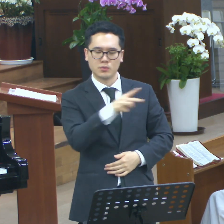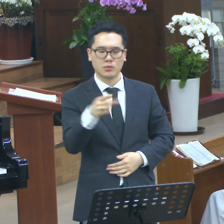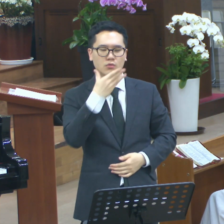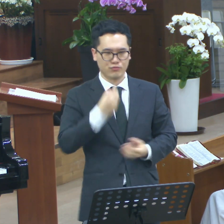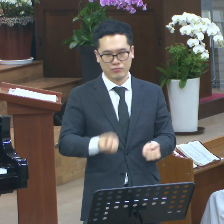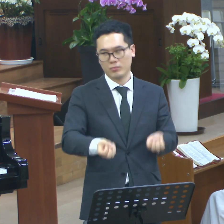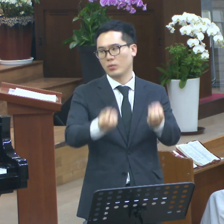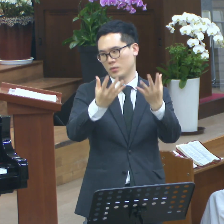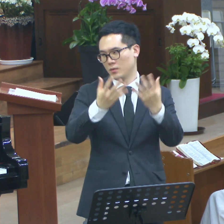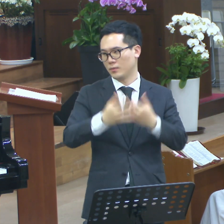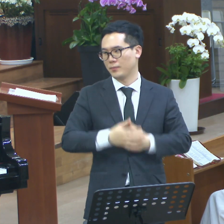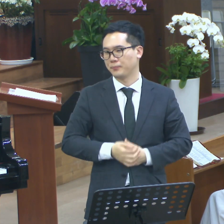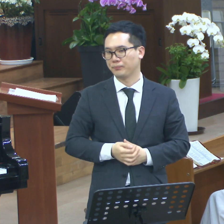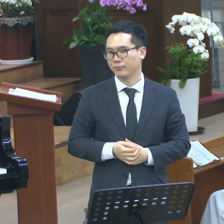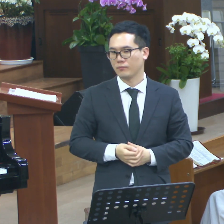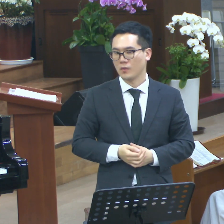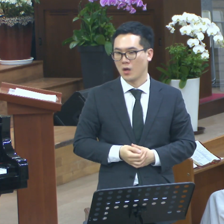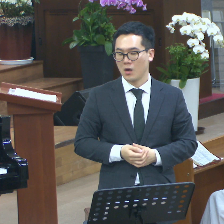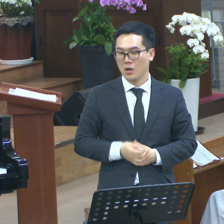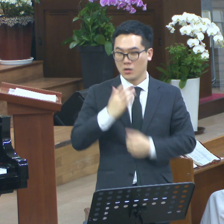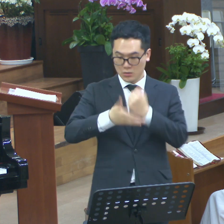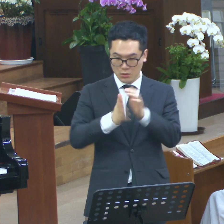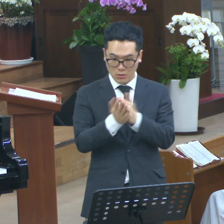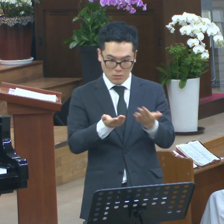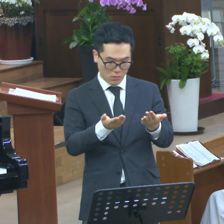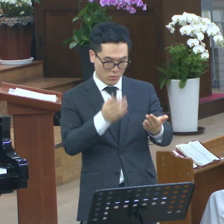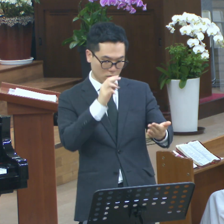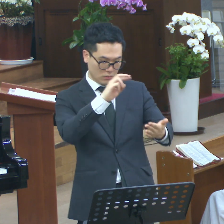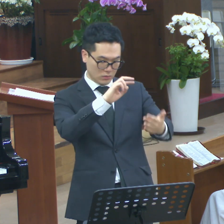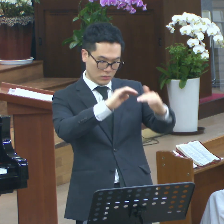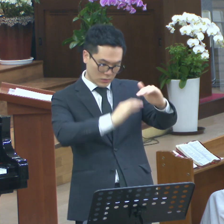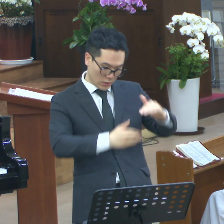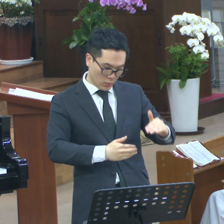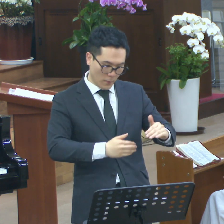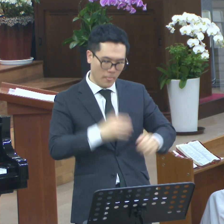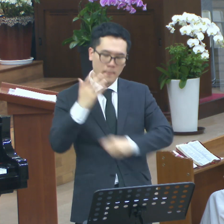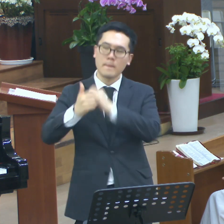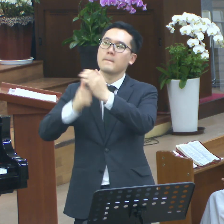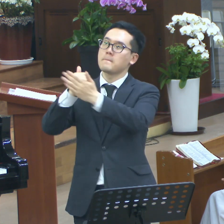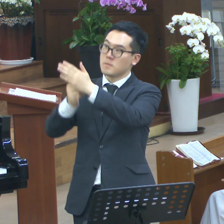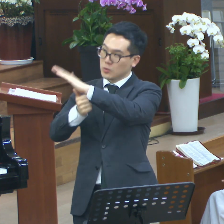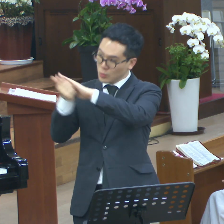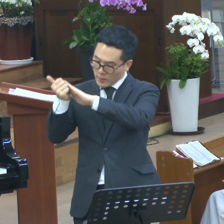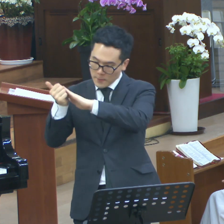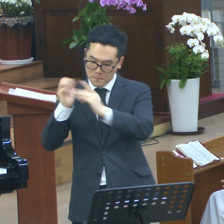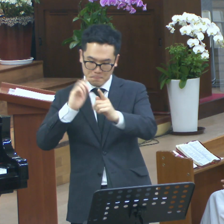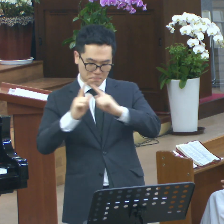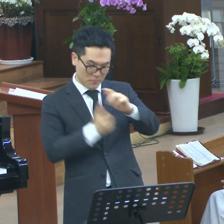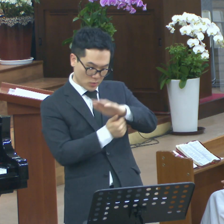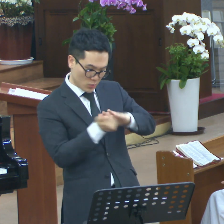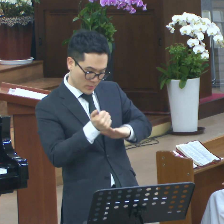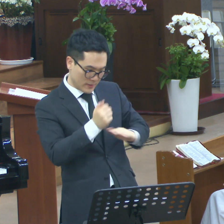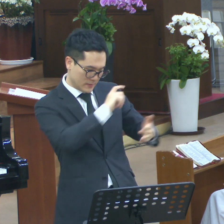성경에는 하나님이 소망이 되고 말씀이 소망이 된다는 기록들이 많은데 그 중에 세 구절을 읽겠습니다. 앞에 보시고